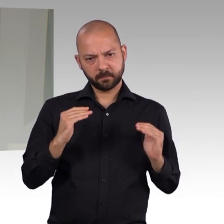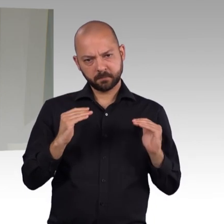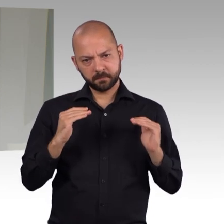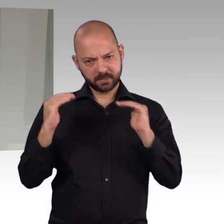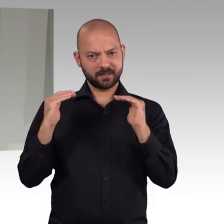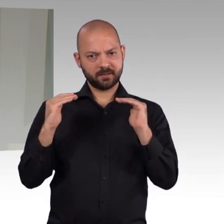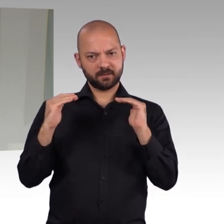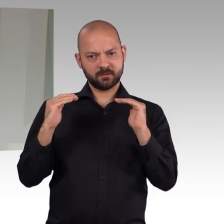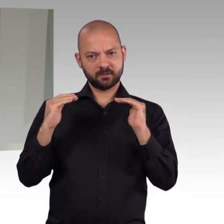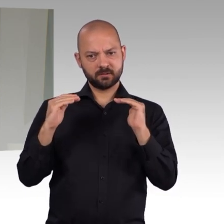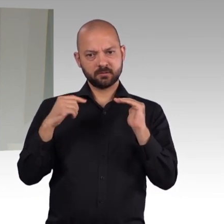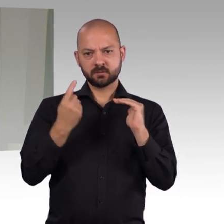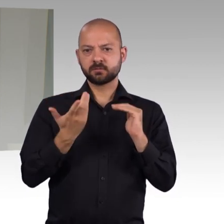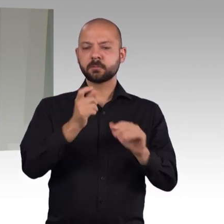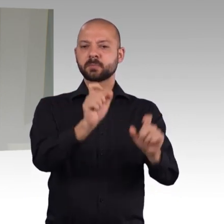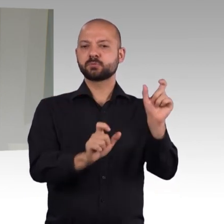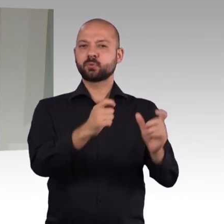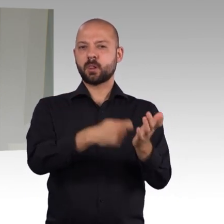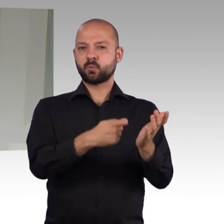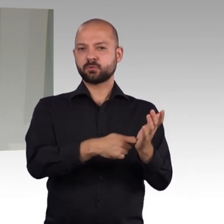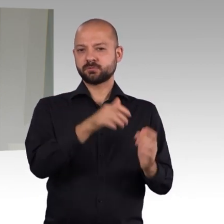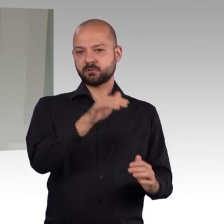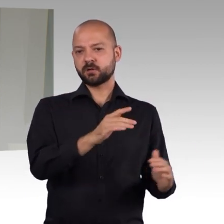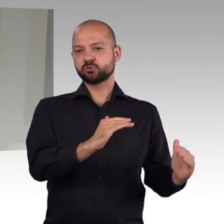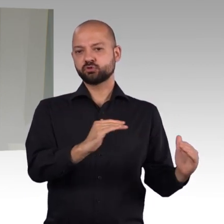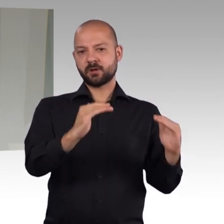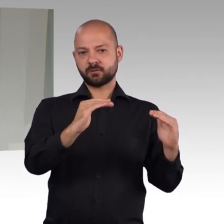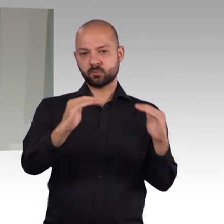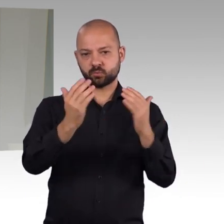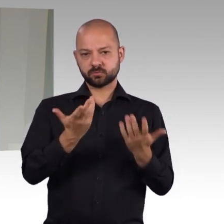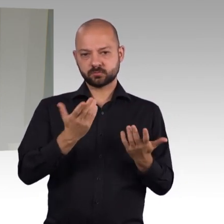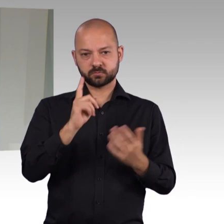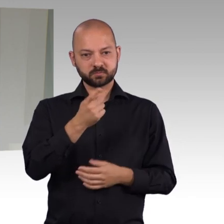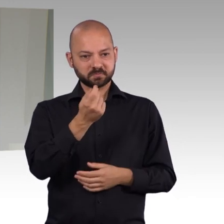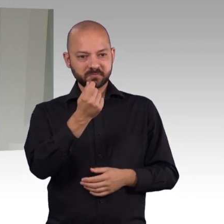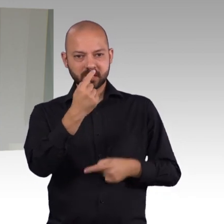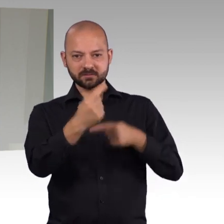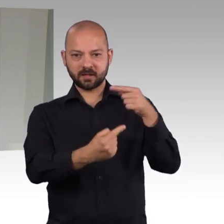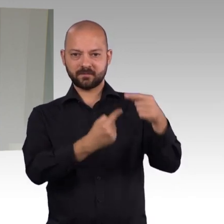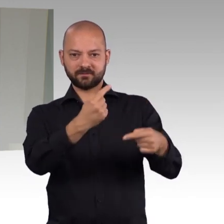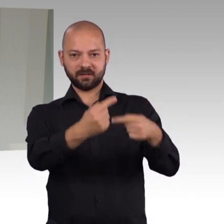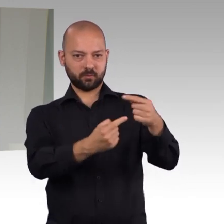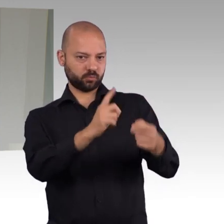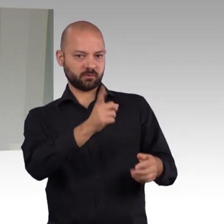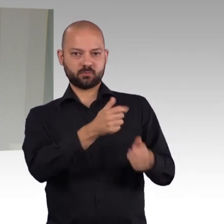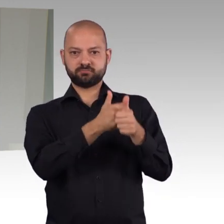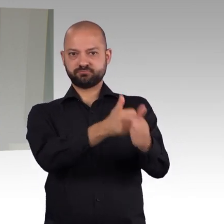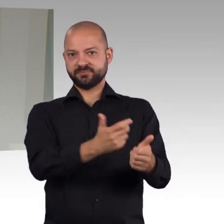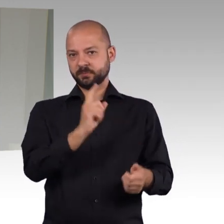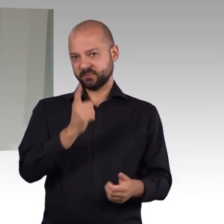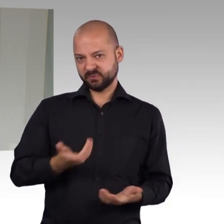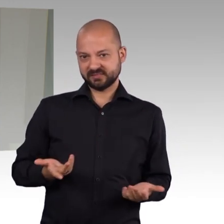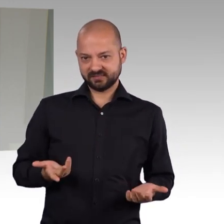der Substanz. Und wir haben über viele, viele Jahre auf Kosten der Substanz bei der Bundeswehr gelebt und das hat Frau von der Leyen